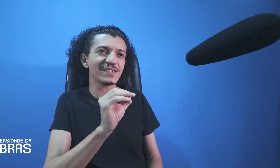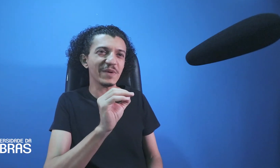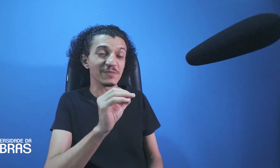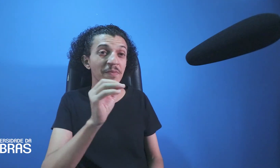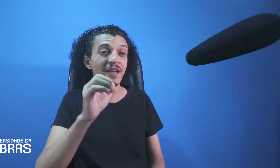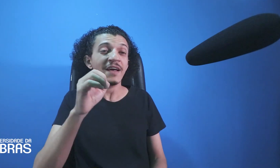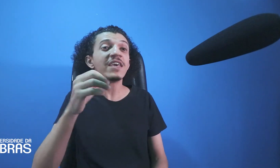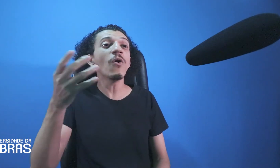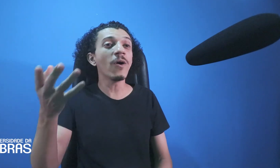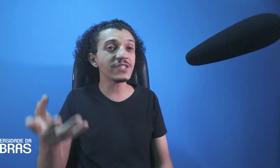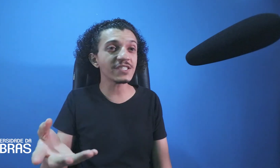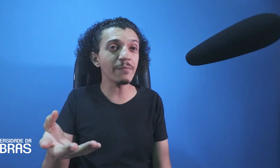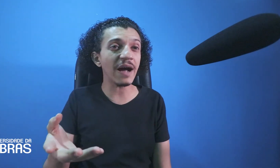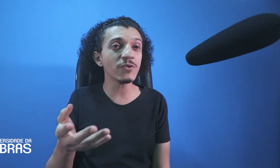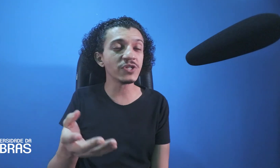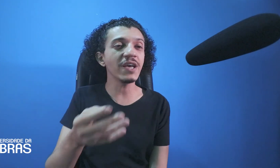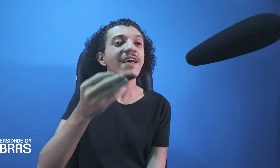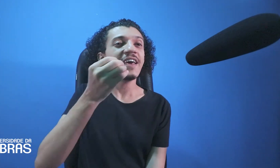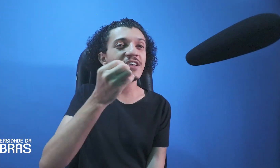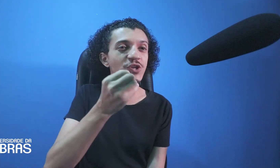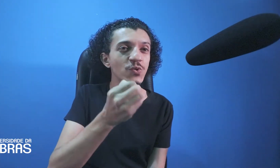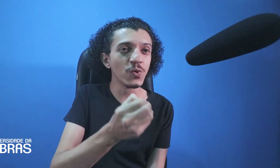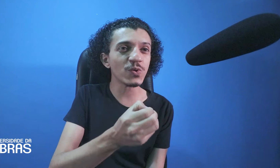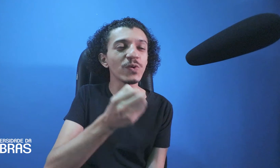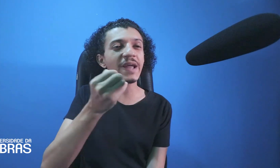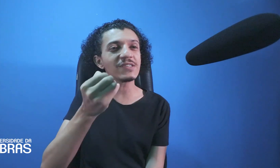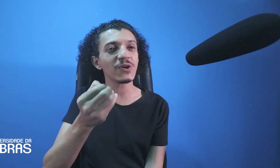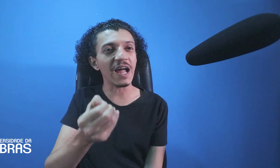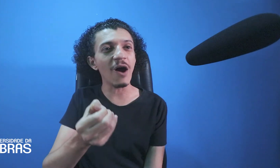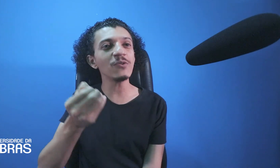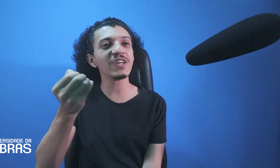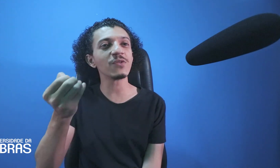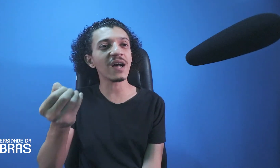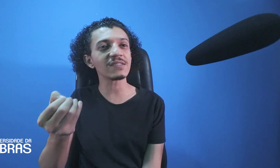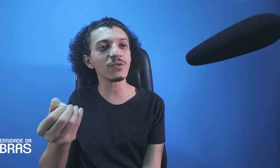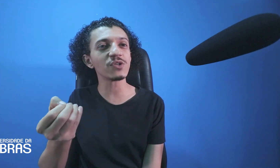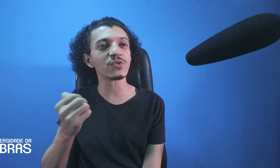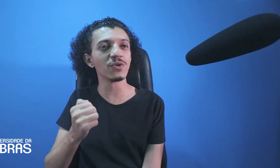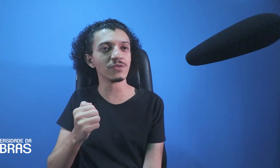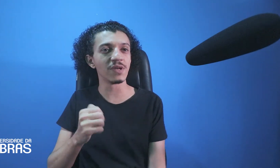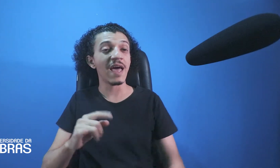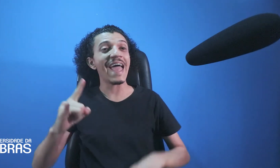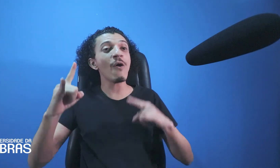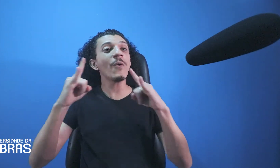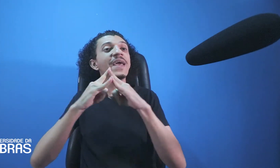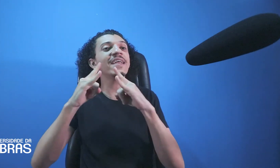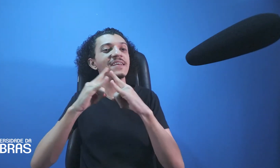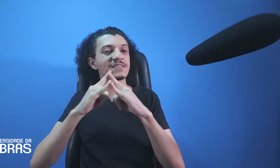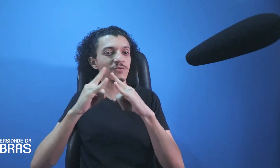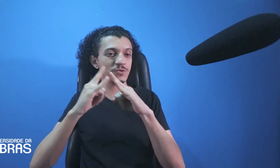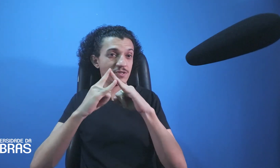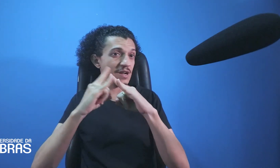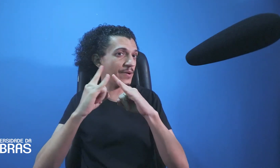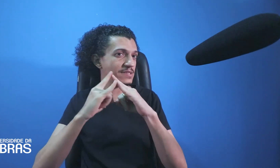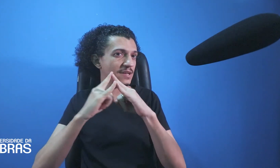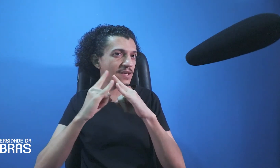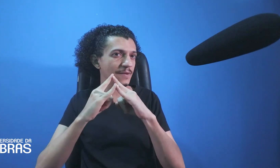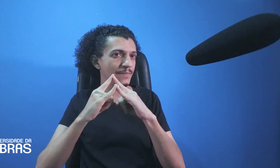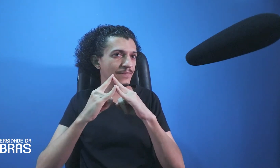mesmo, que hoje é chamado de Instituto Nacional de Educação de Surdos. É o INES, cujo sinal é esse daqui,